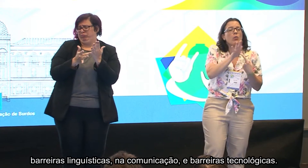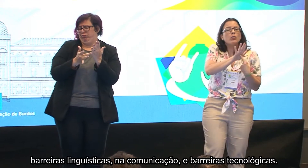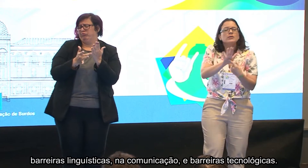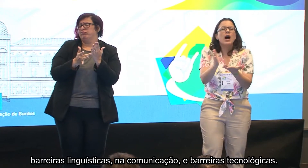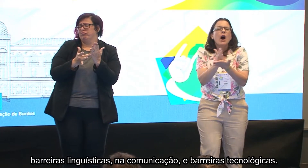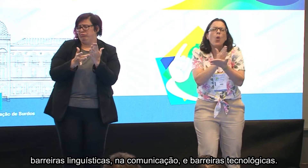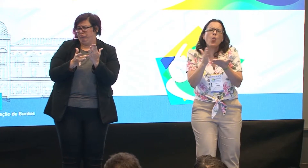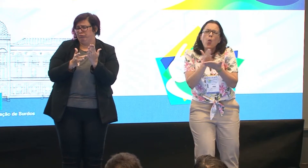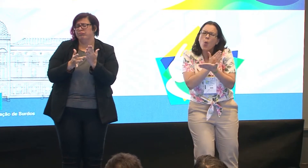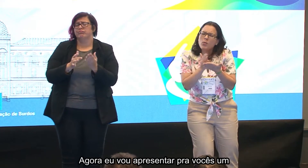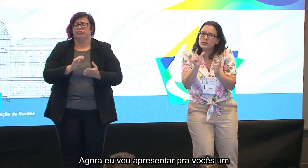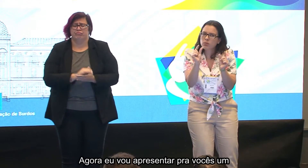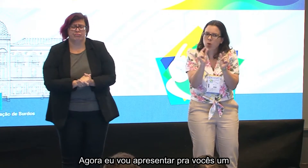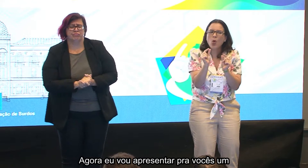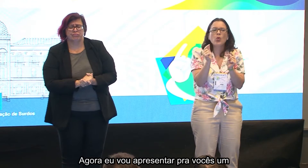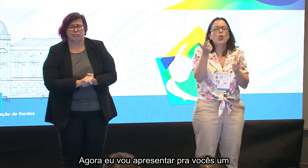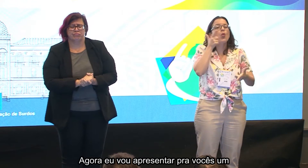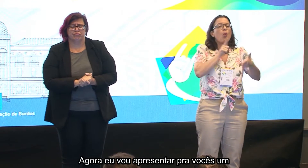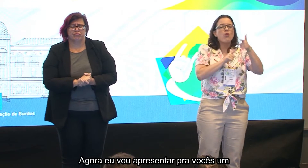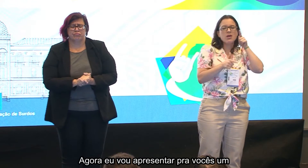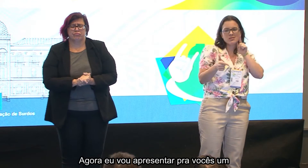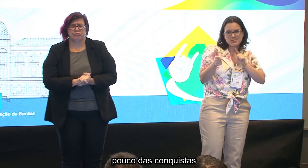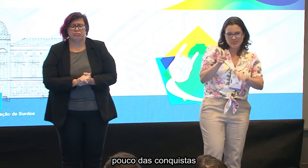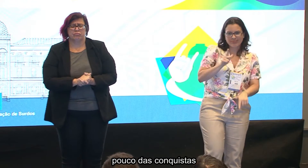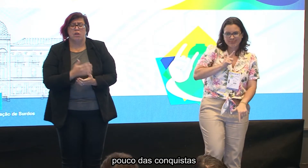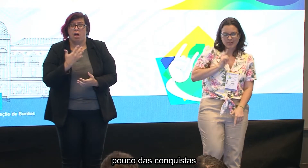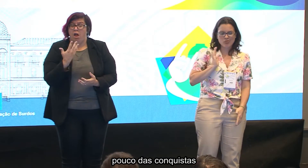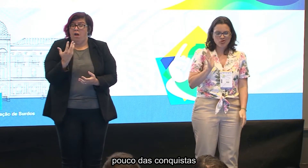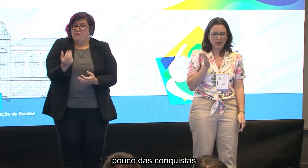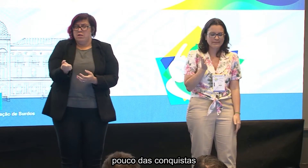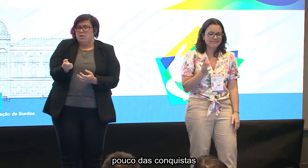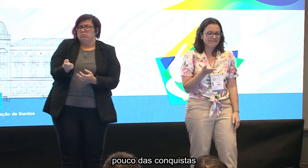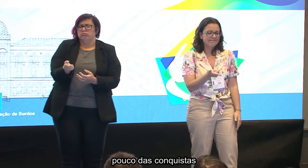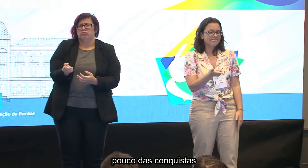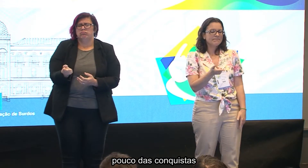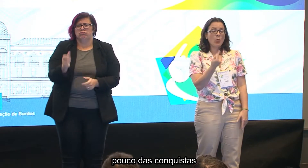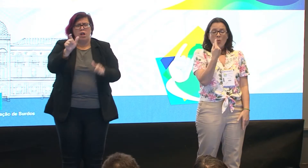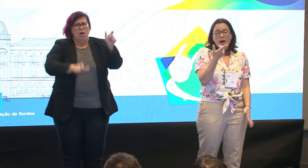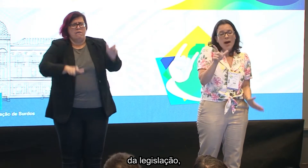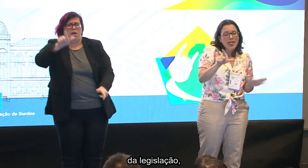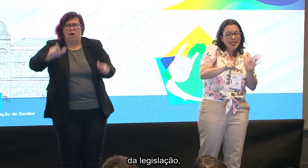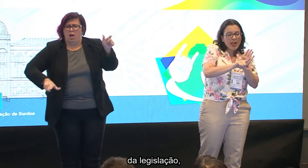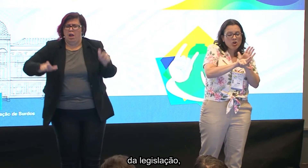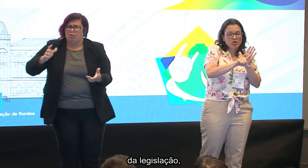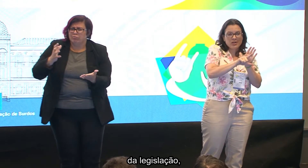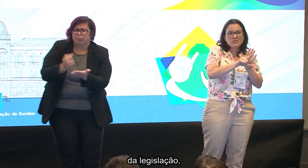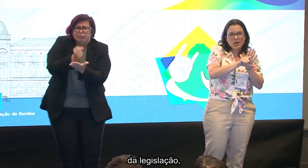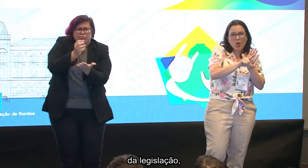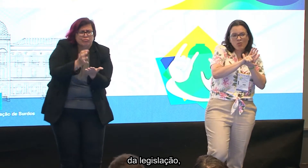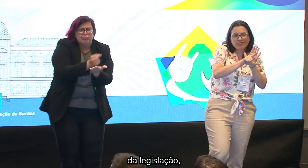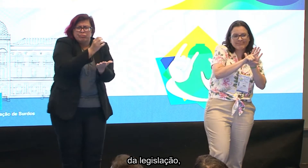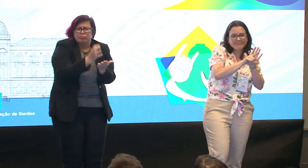tecnológicas. E agora eu vou apresentar para vocês um pouco das conquistas da legislação.